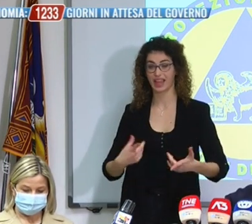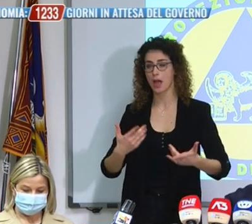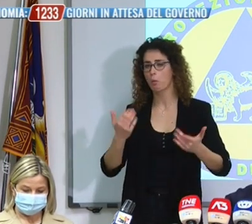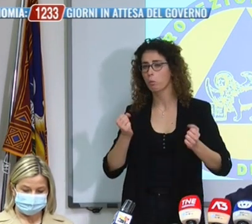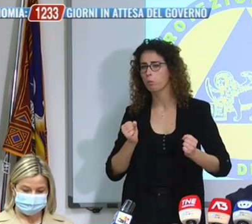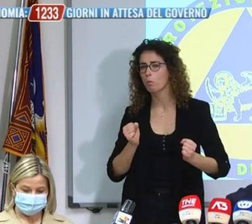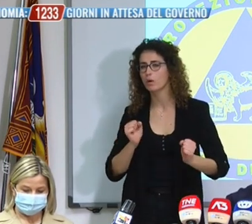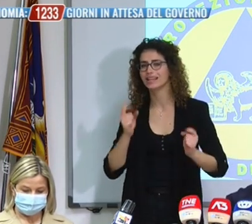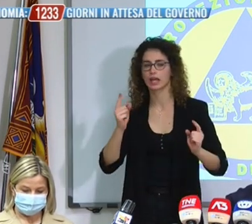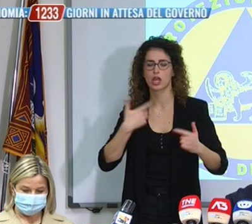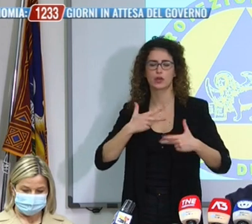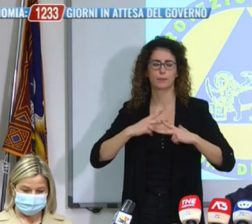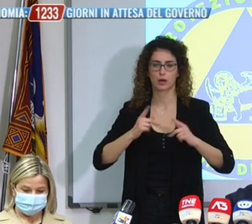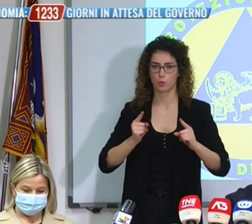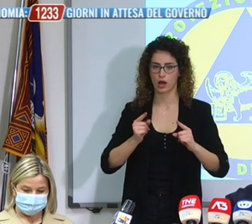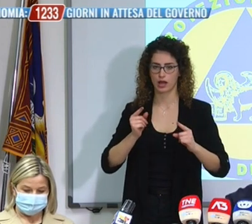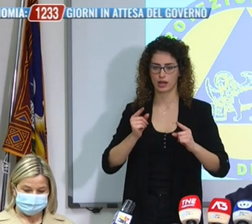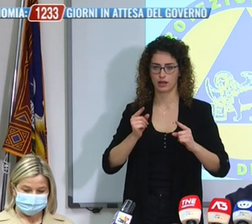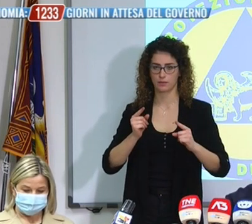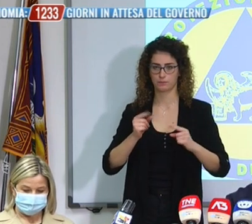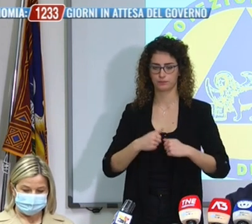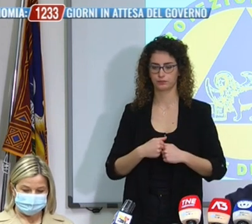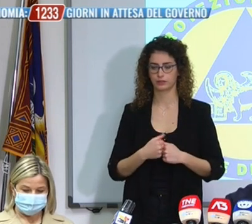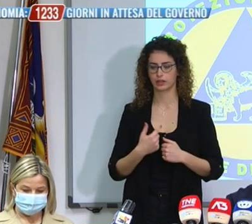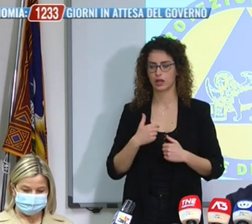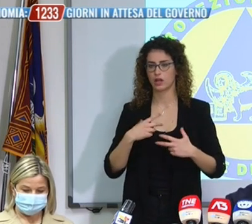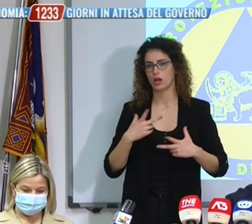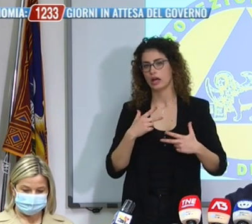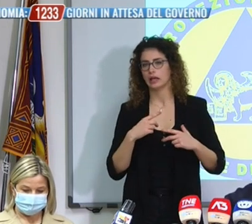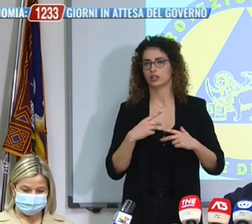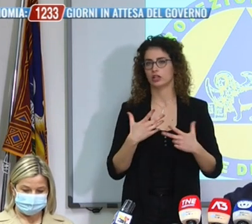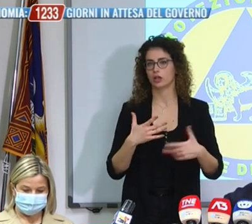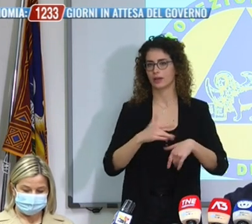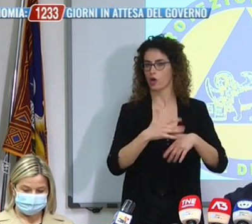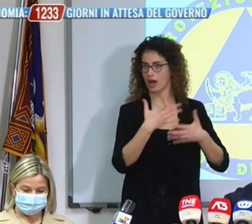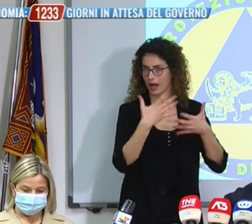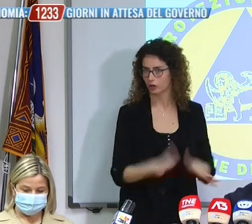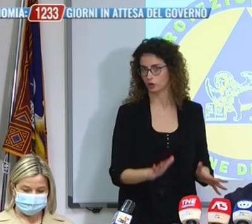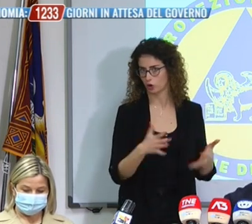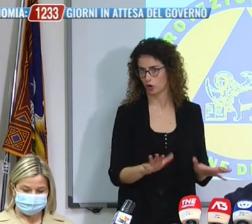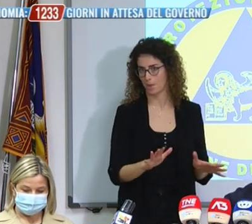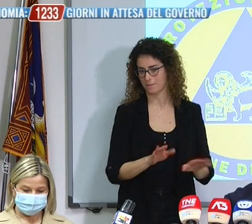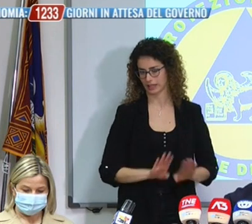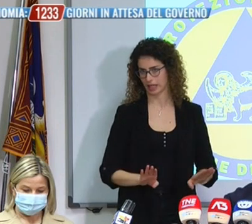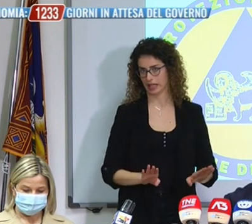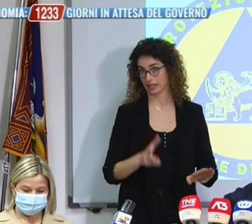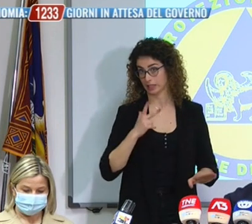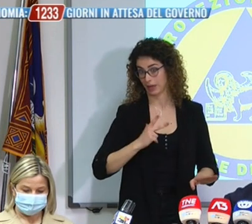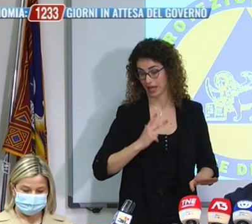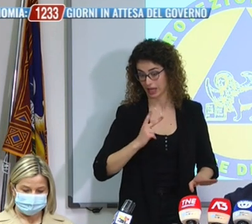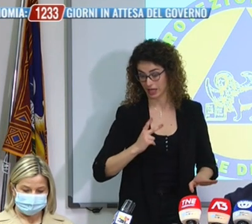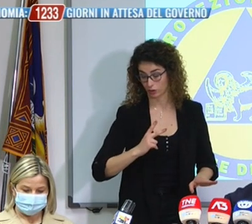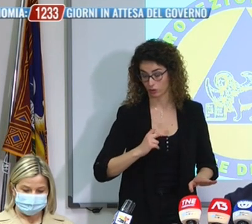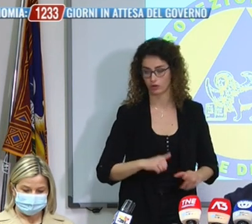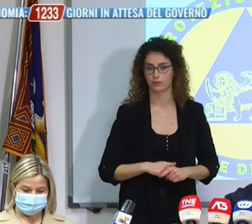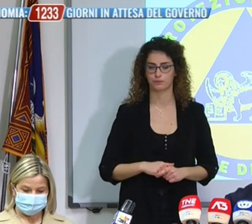eventuale, guardate che io spero fino alla fine che magari noi possiamo dire abbiamo già dato, e quindi capite che la